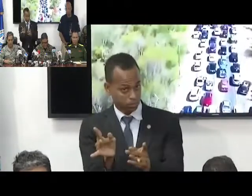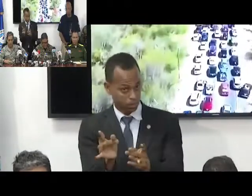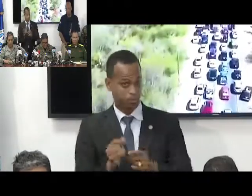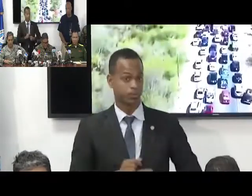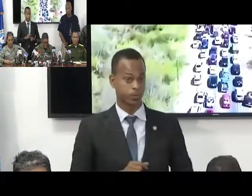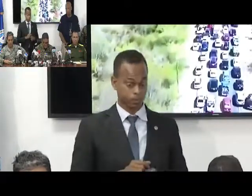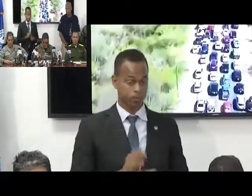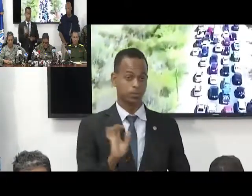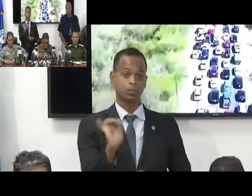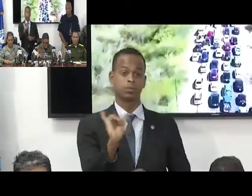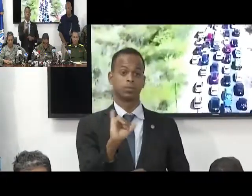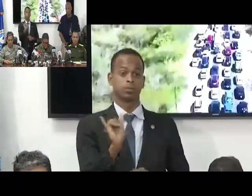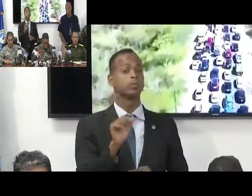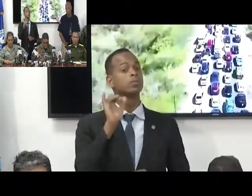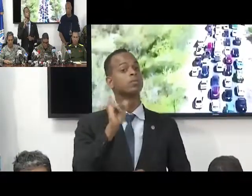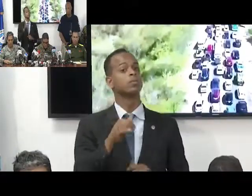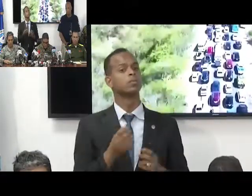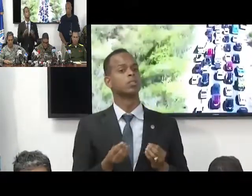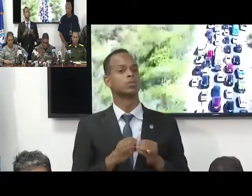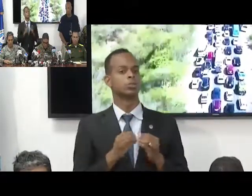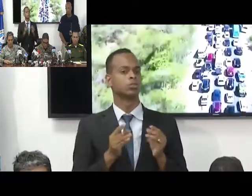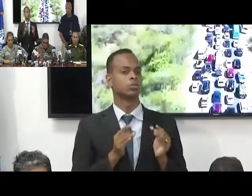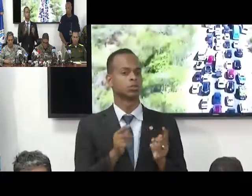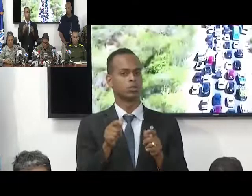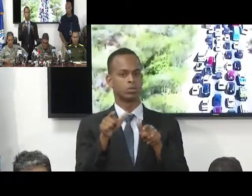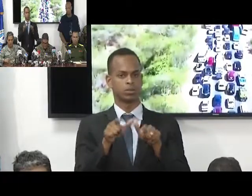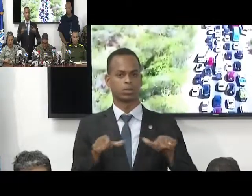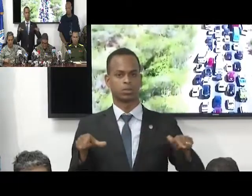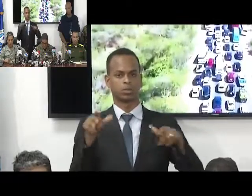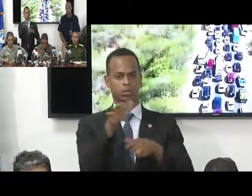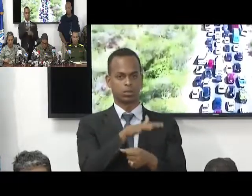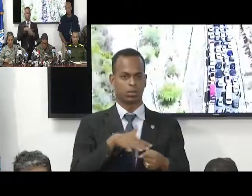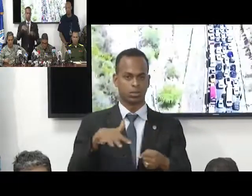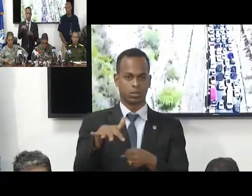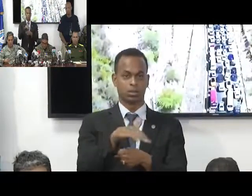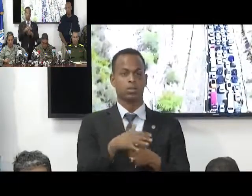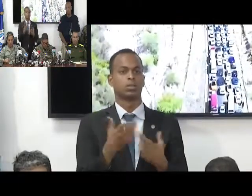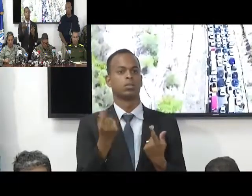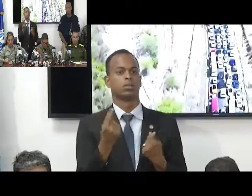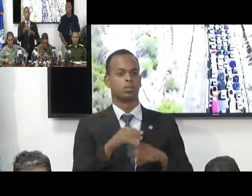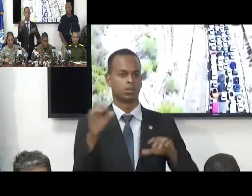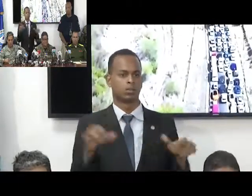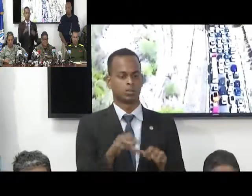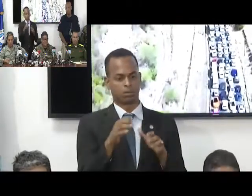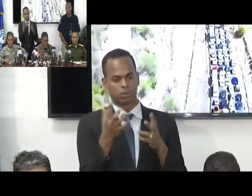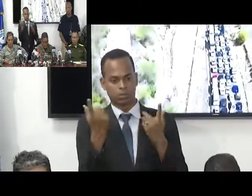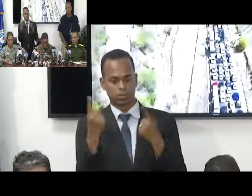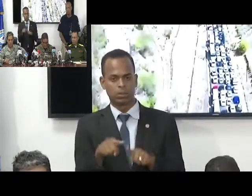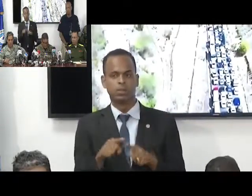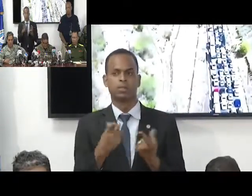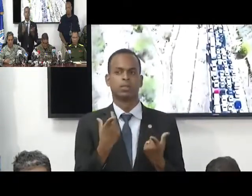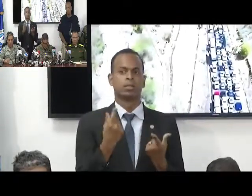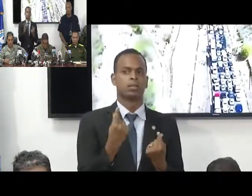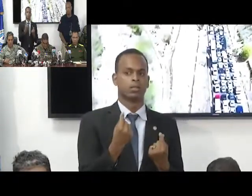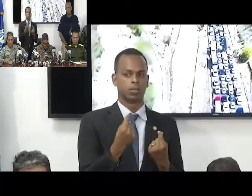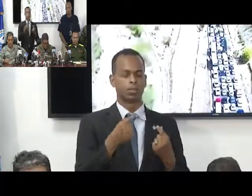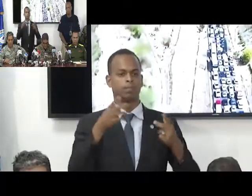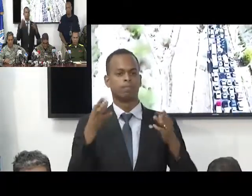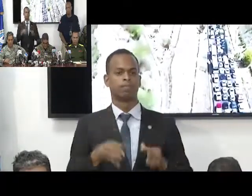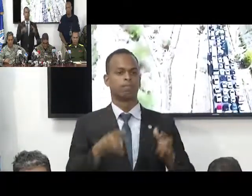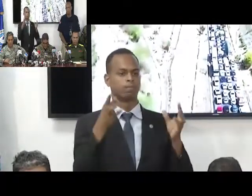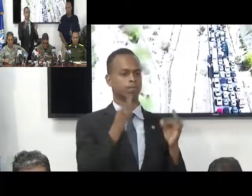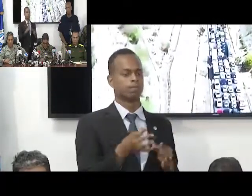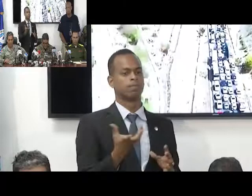para agilizar el tránsito en varios puntos de las carreteras donde se produce congestión, se tomaron medidas como